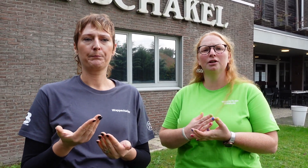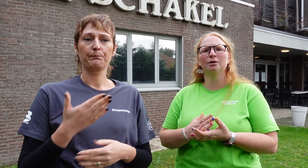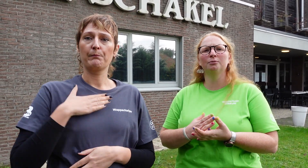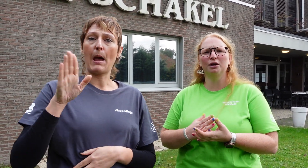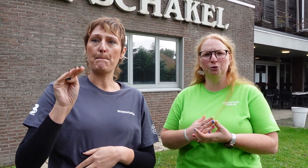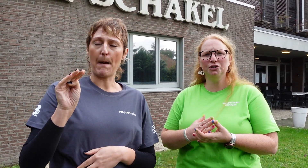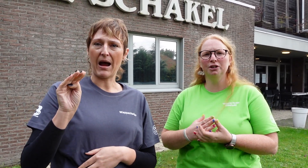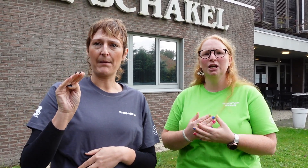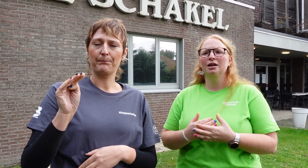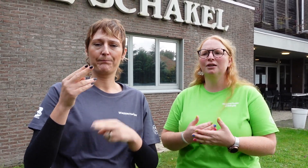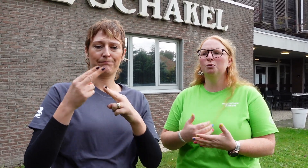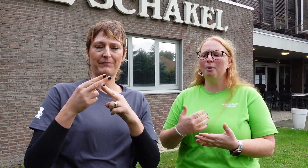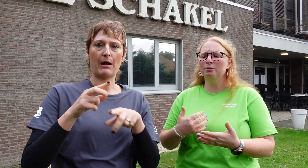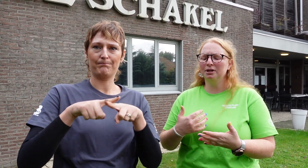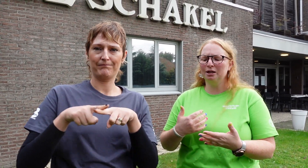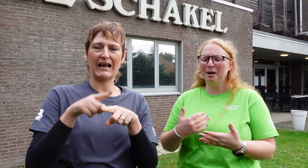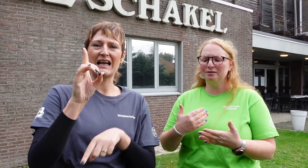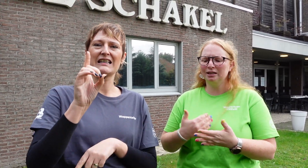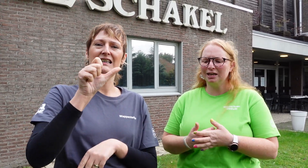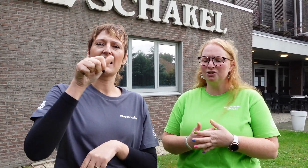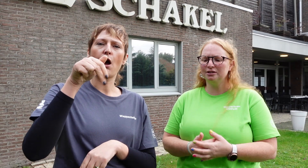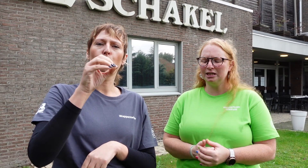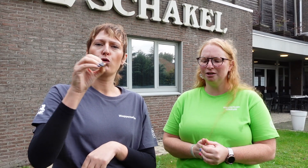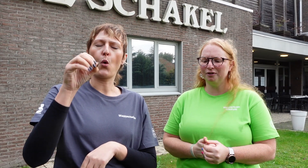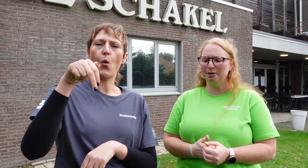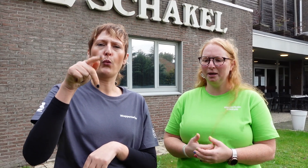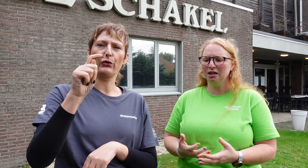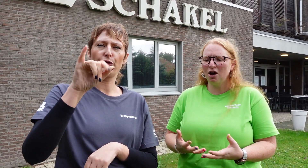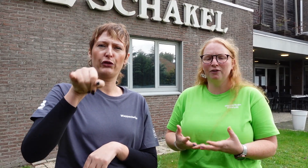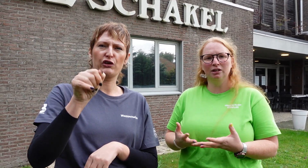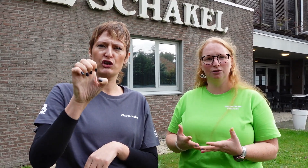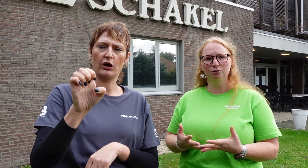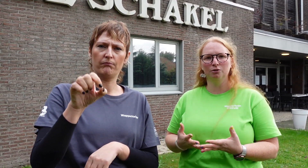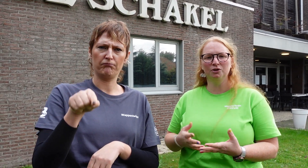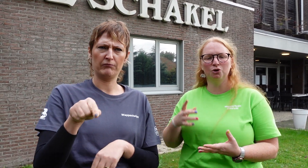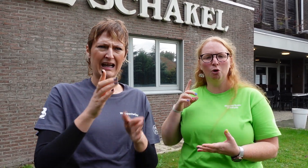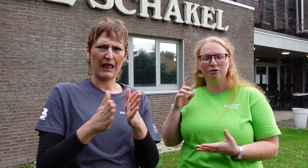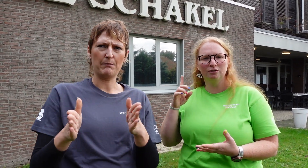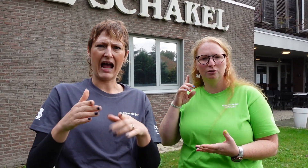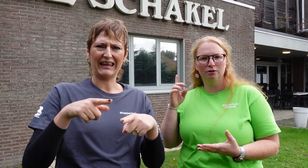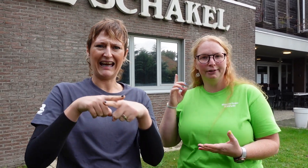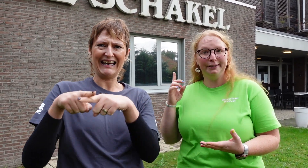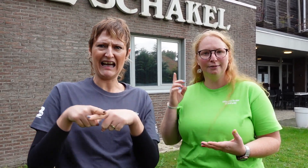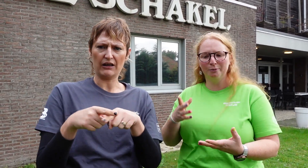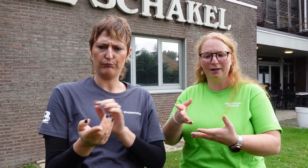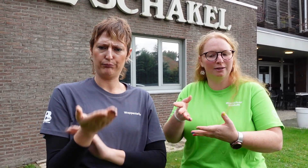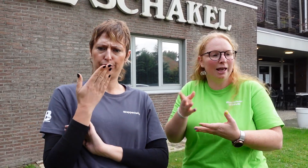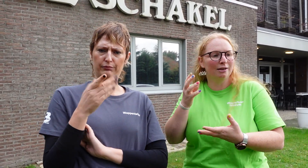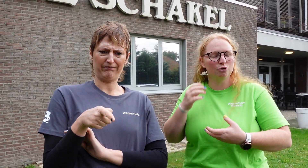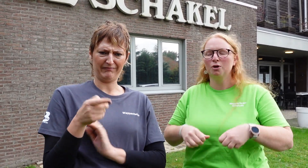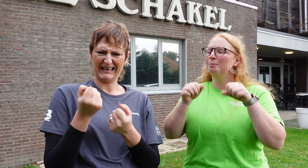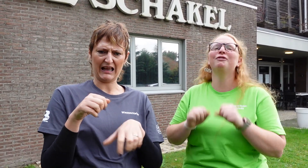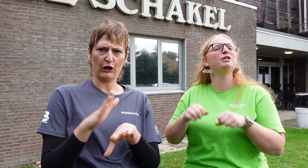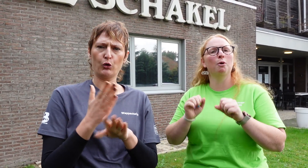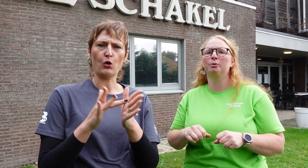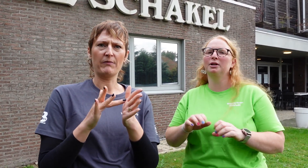ehm Danoontje die kwam regelmatig cases tegen van Ja maar ik kan die niet doen want je hoort niet wat ik hè